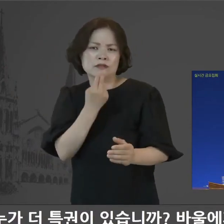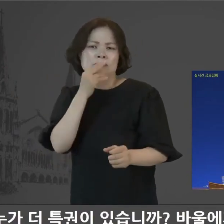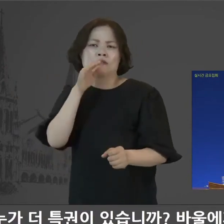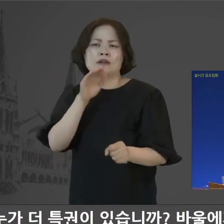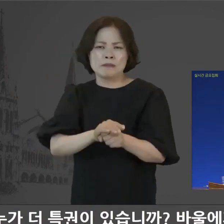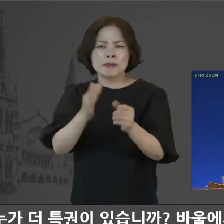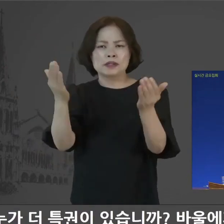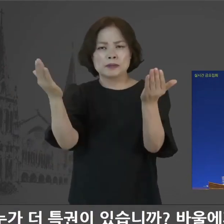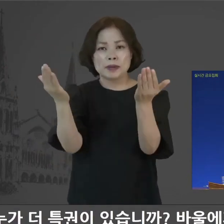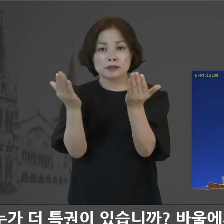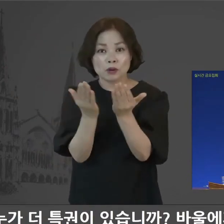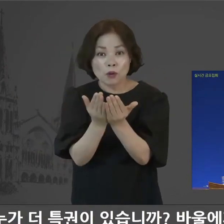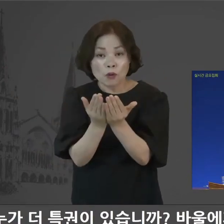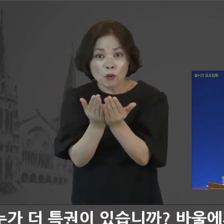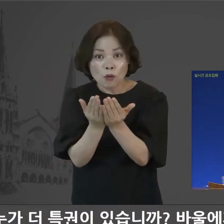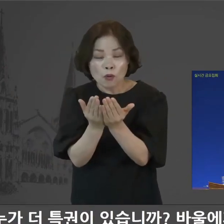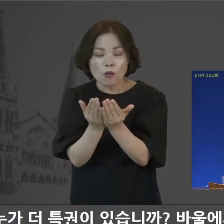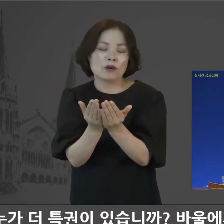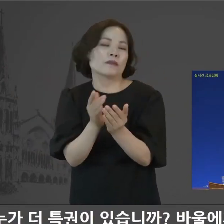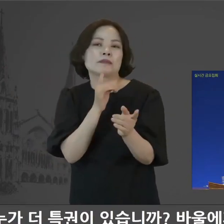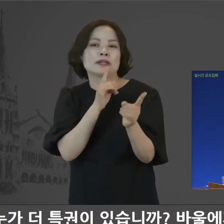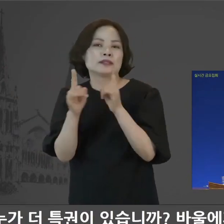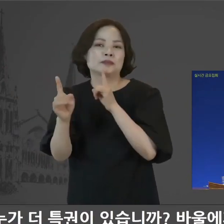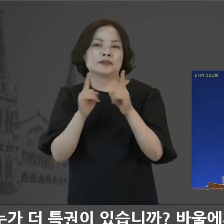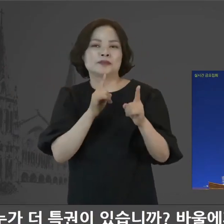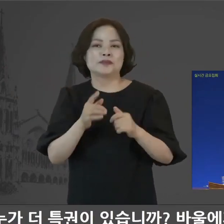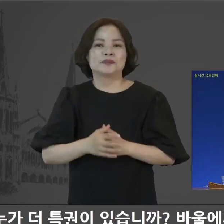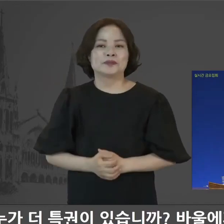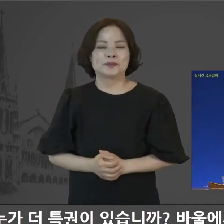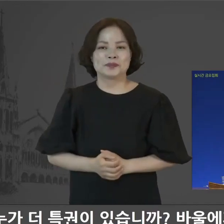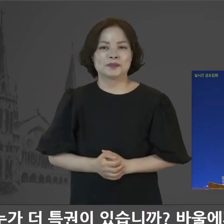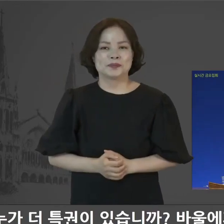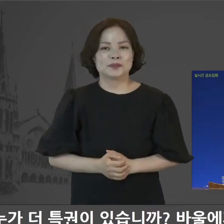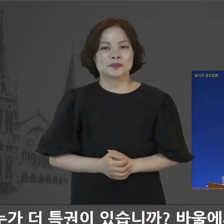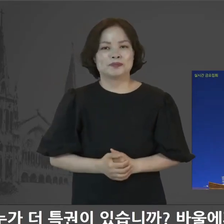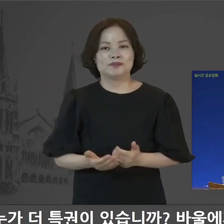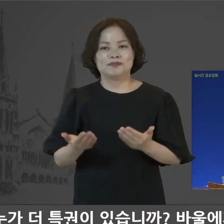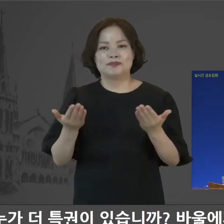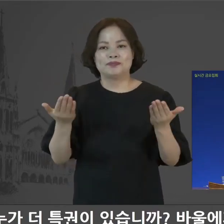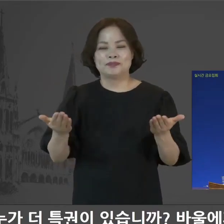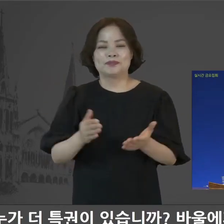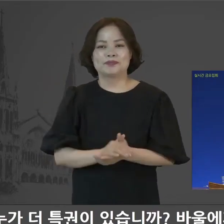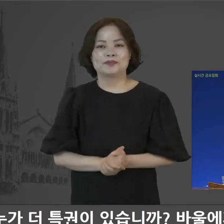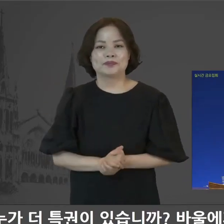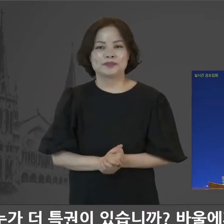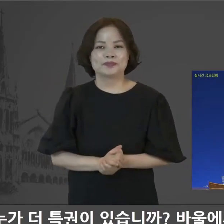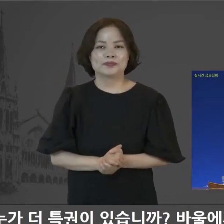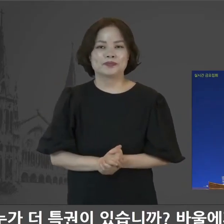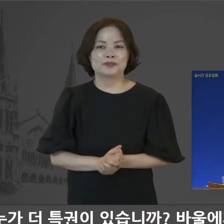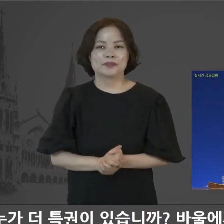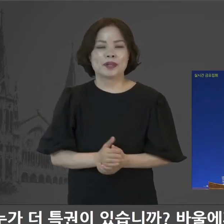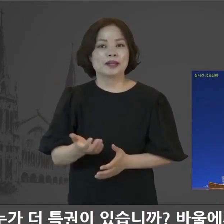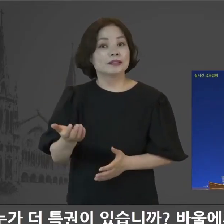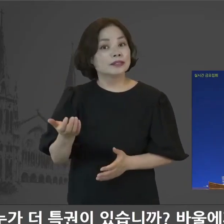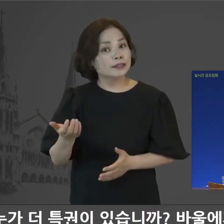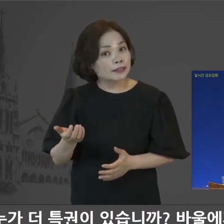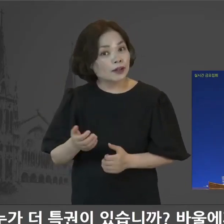맞아 떨어집니다. 그 말씀을 지금부터 드리려고 그럽니다. 자, 그 전에